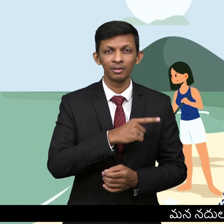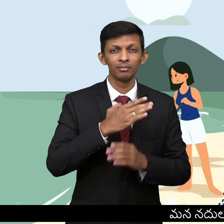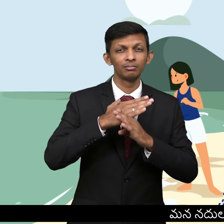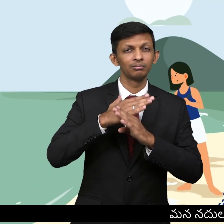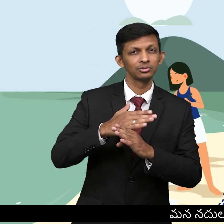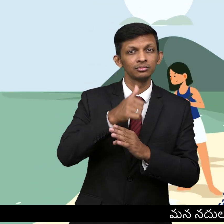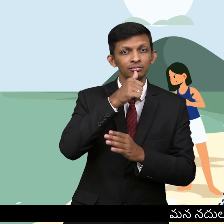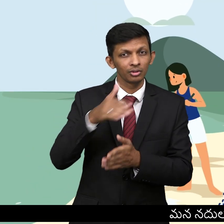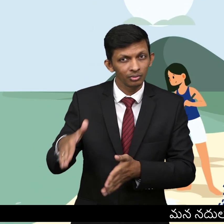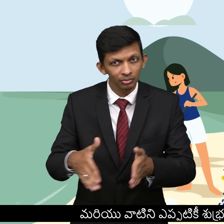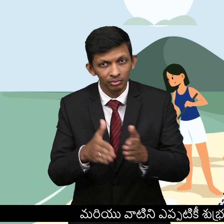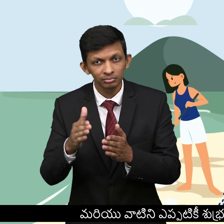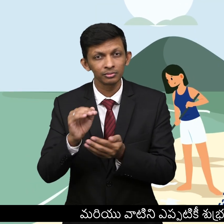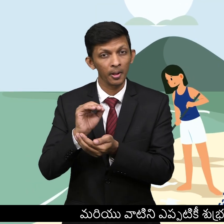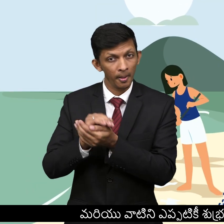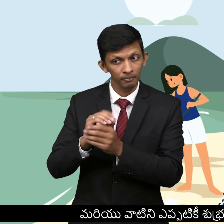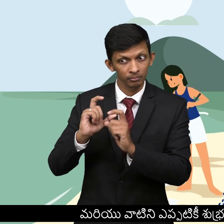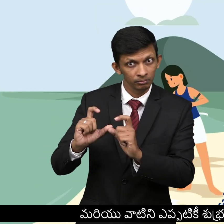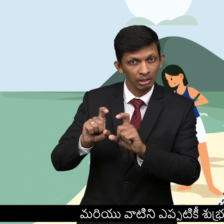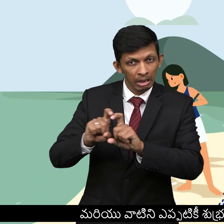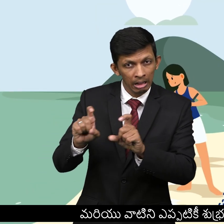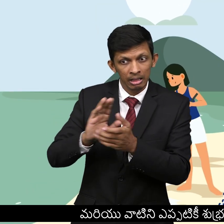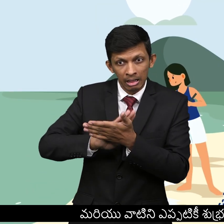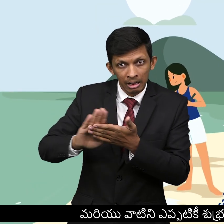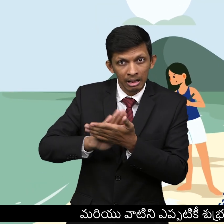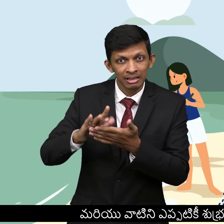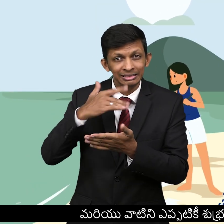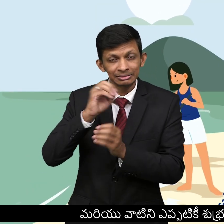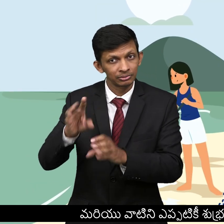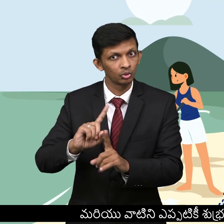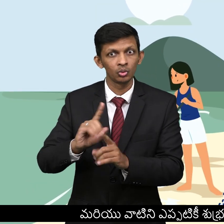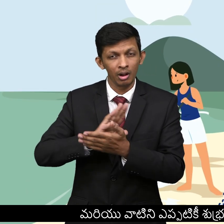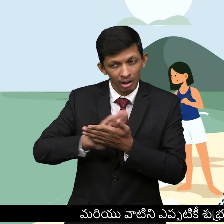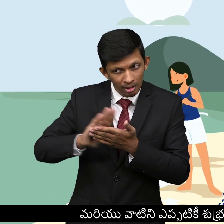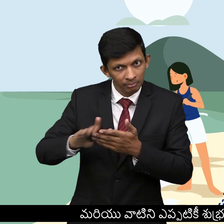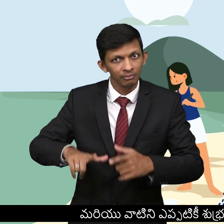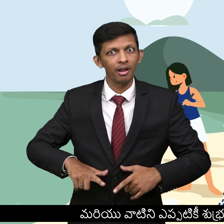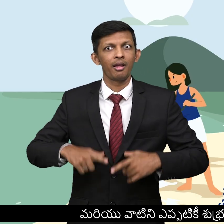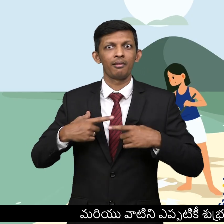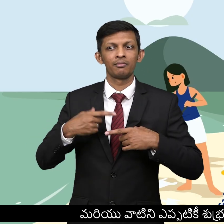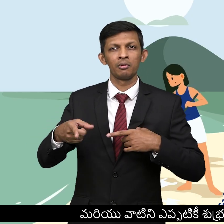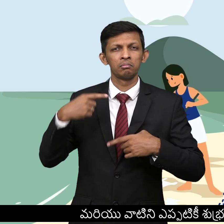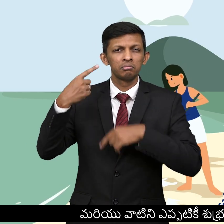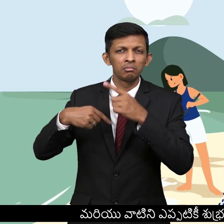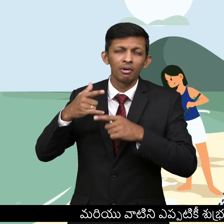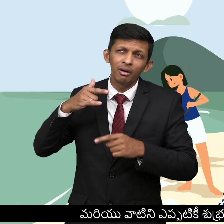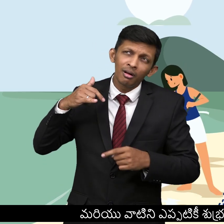మన నదులను రక్షించుకుందాం మరియు వాటిని ఎప్పటికీ శుభ్రంగా మరియు సజీవంగా ఉంచుకుందాం.